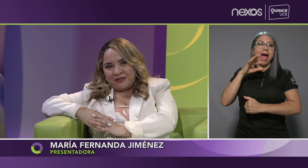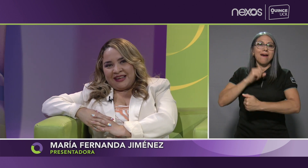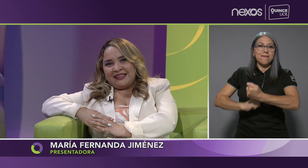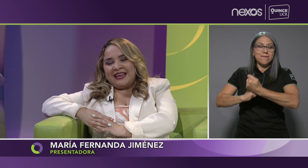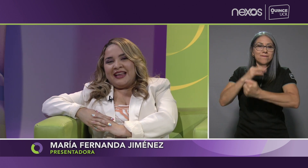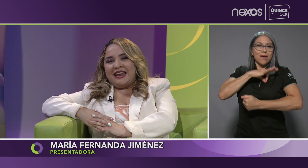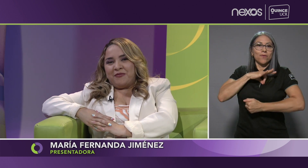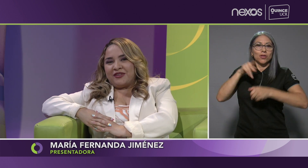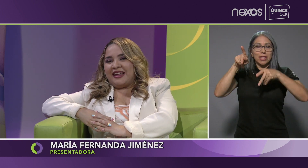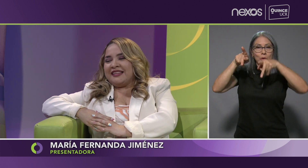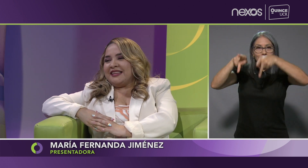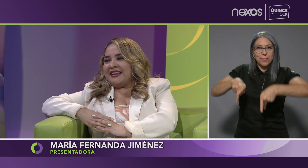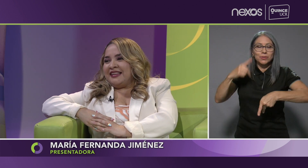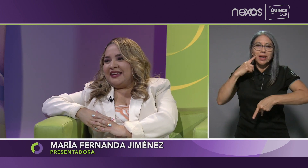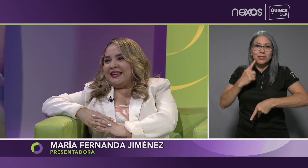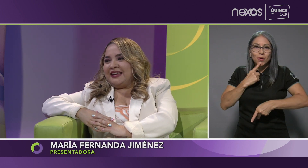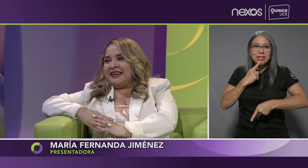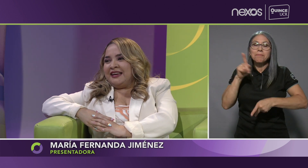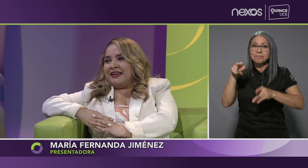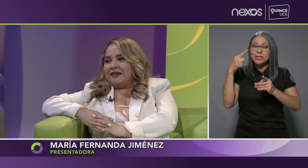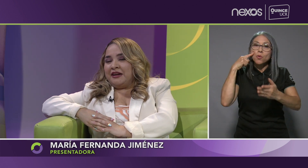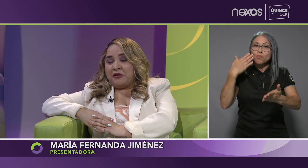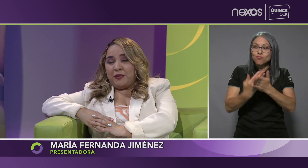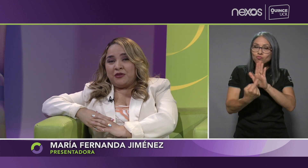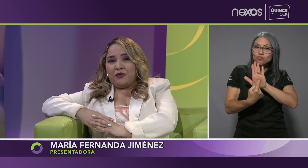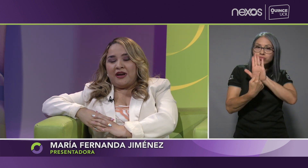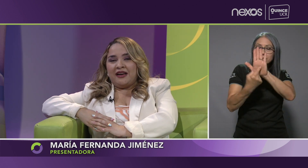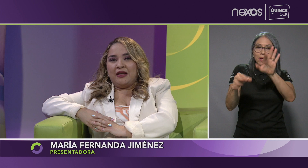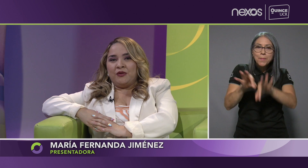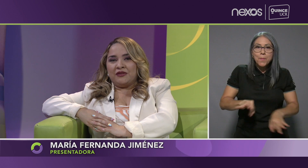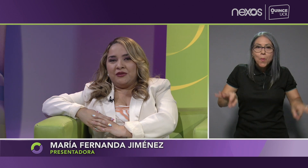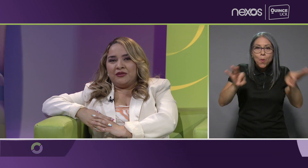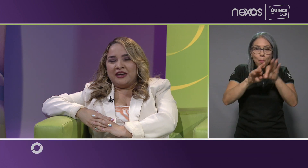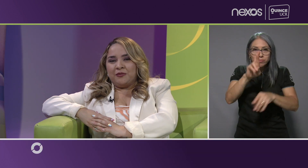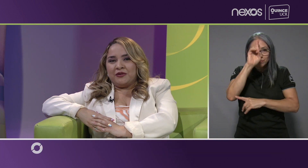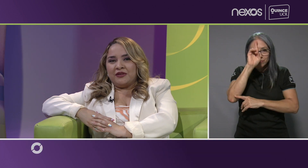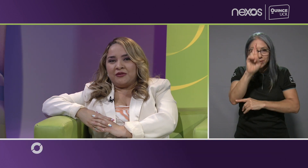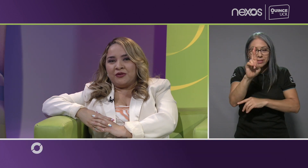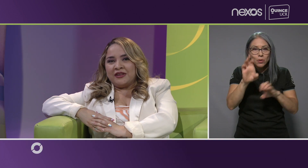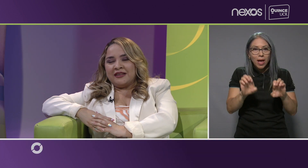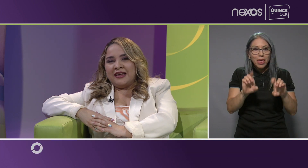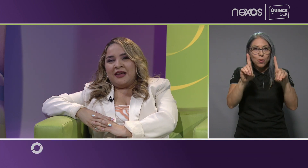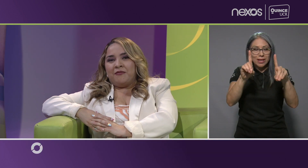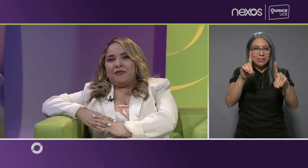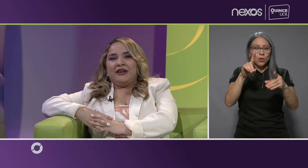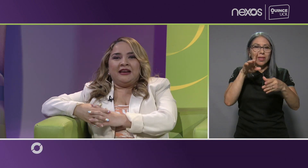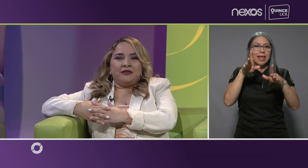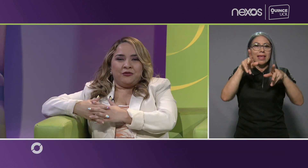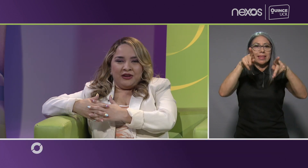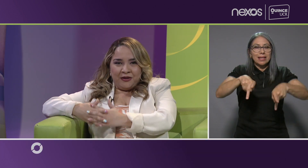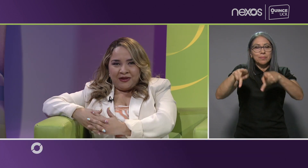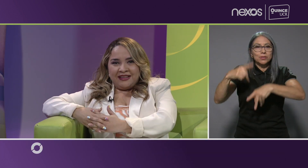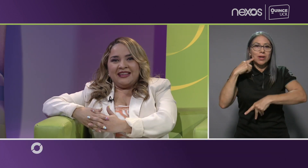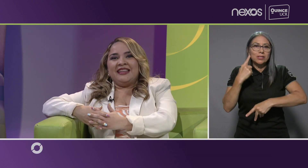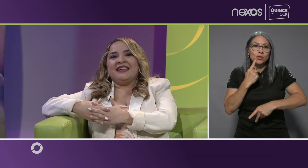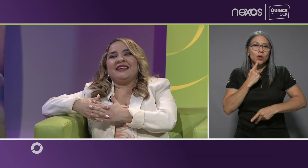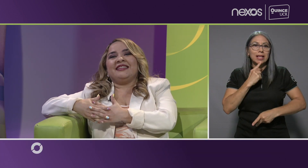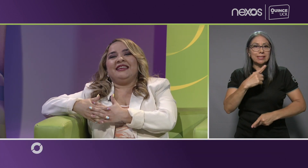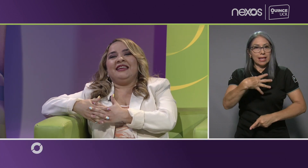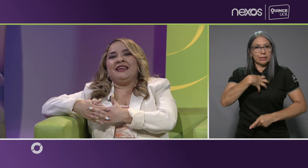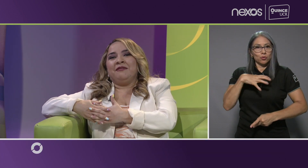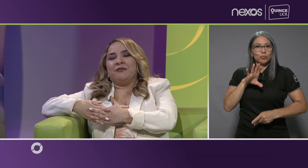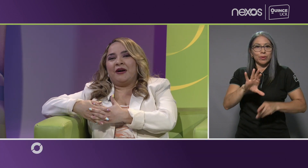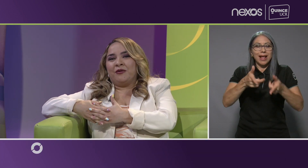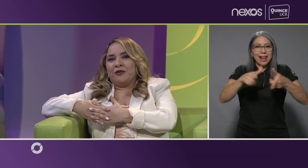una vez más la importancia de el respeto a la educación de las personas sordas en su lengua de